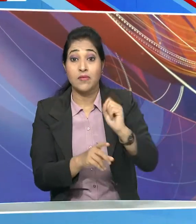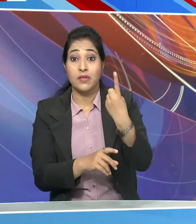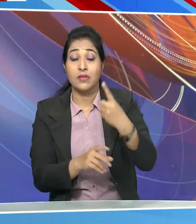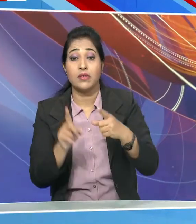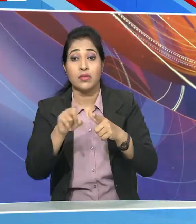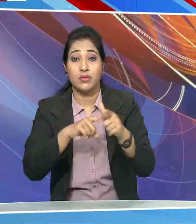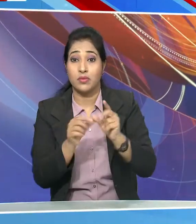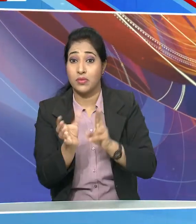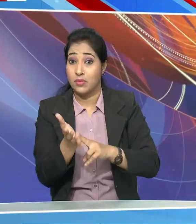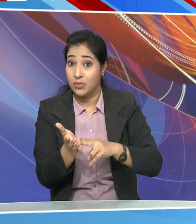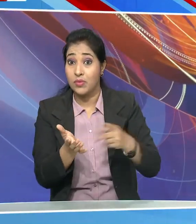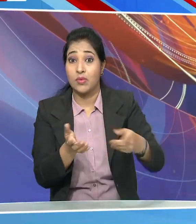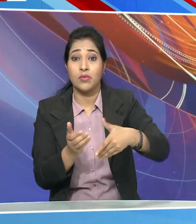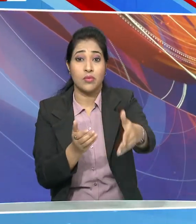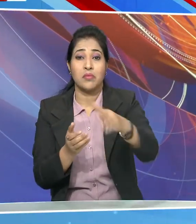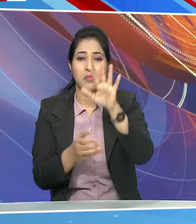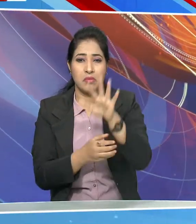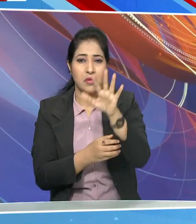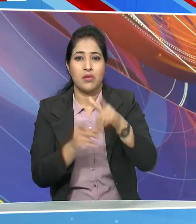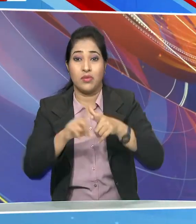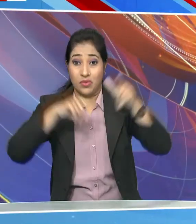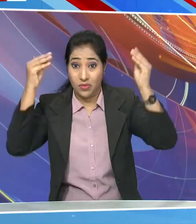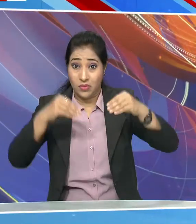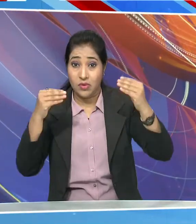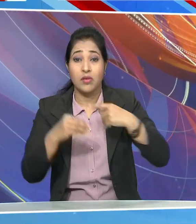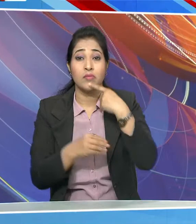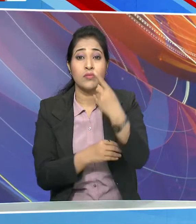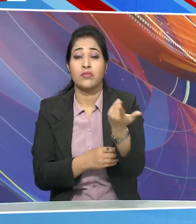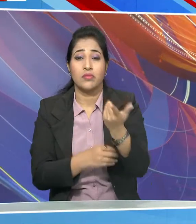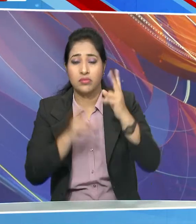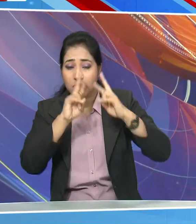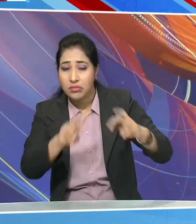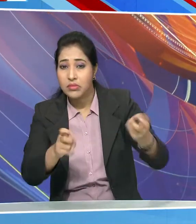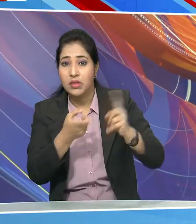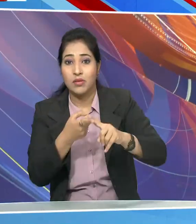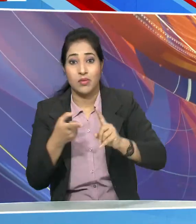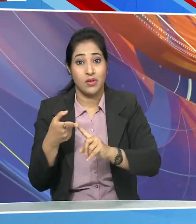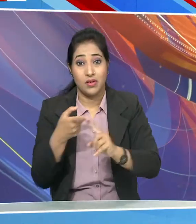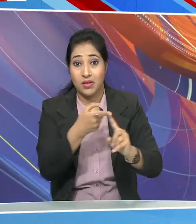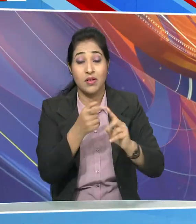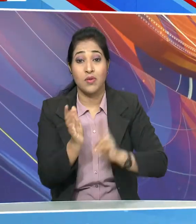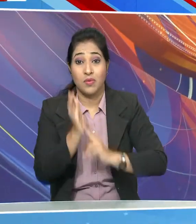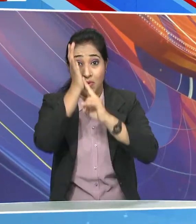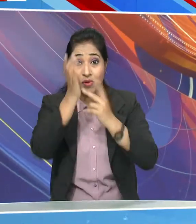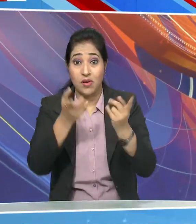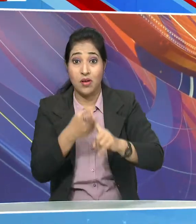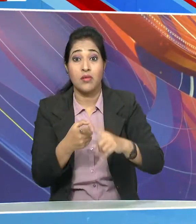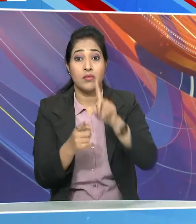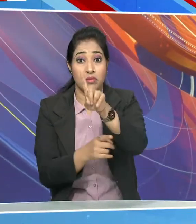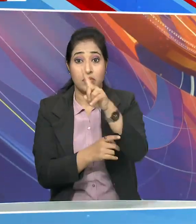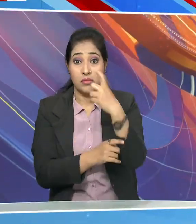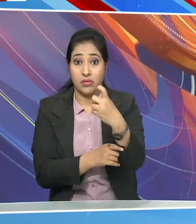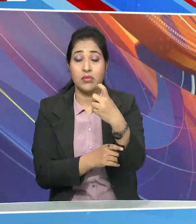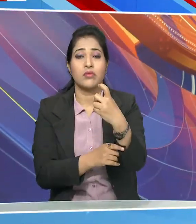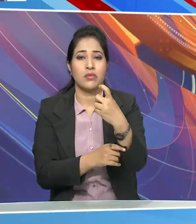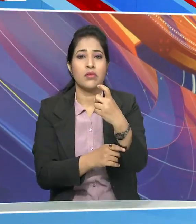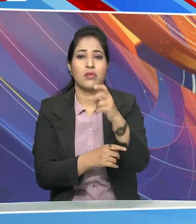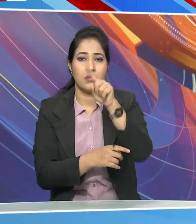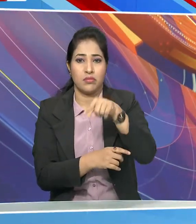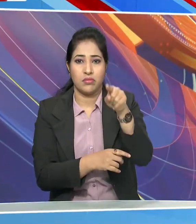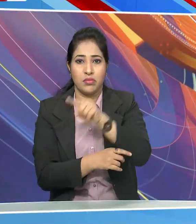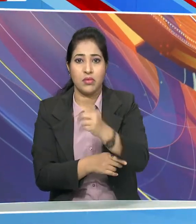5 जुलाई तक कल वर्षा के विश्लेषण में कहा है की पूर्वी और पूर्वोत्तर भारत में 17% और दक्षिण भाग में